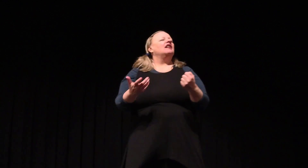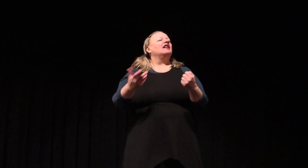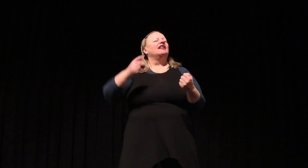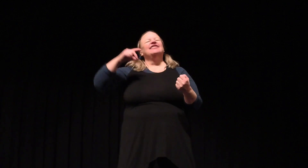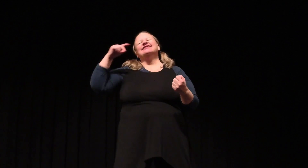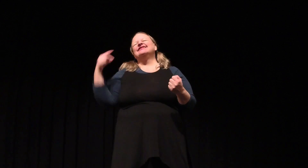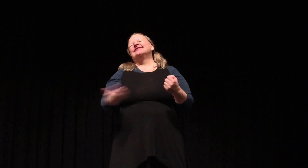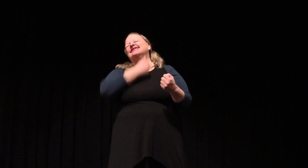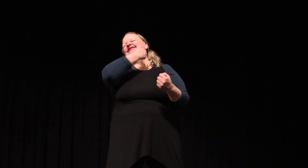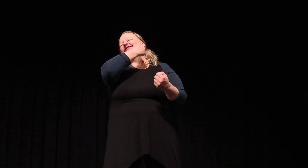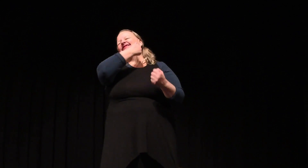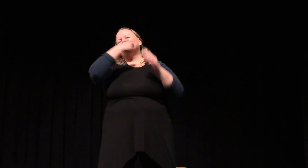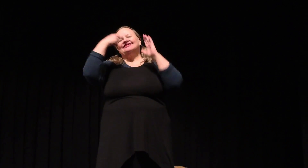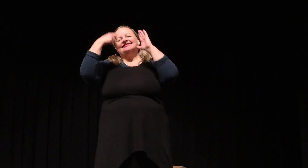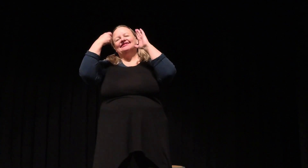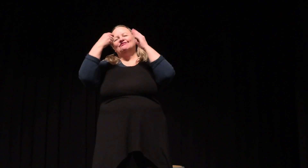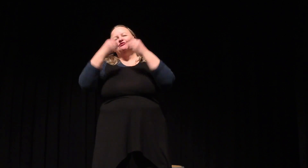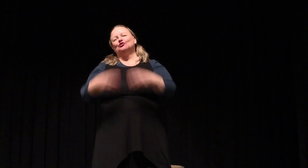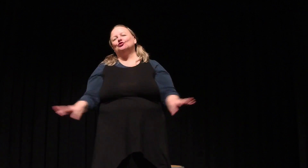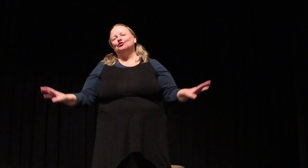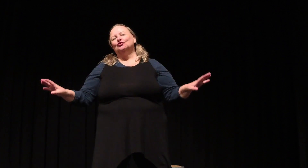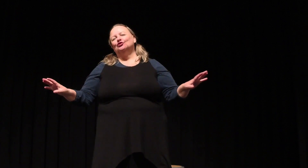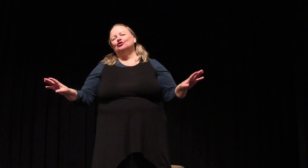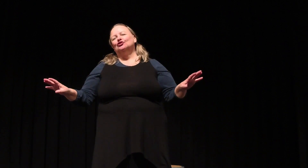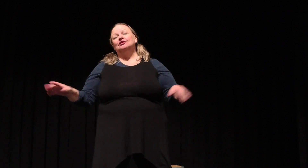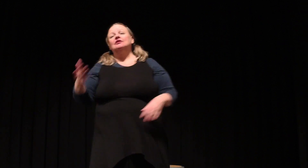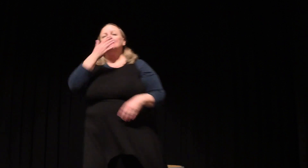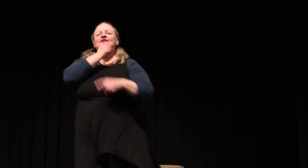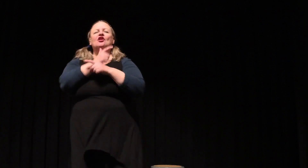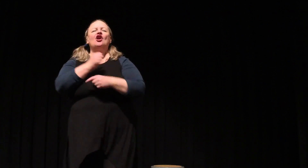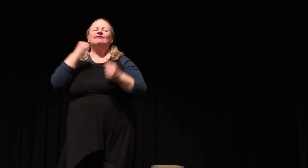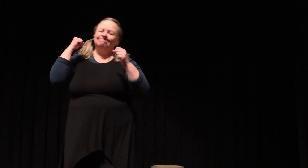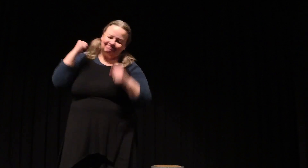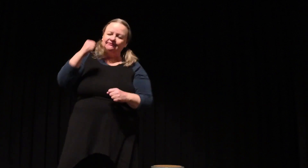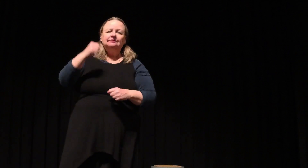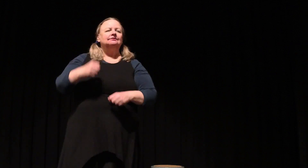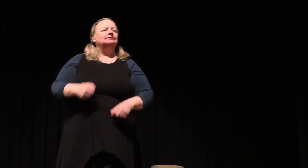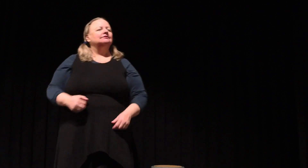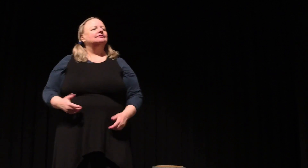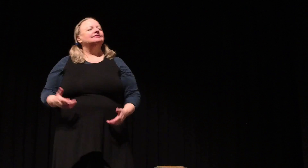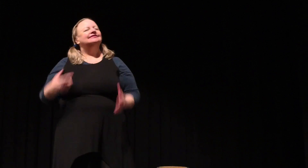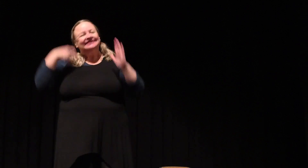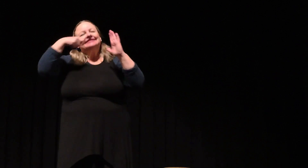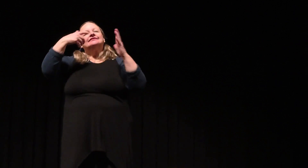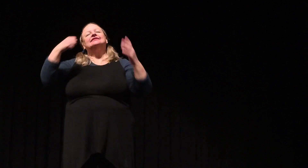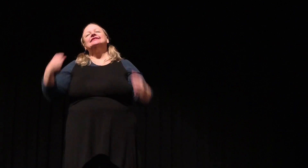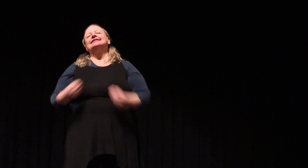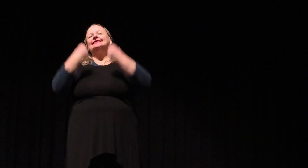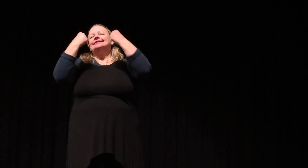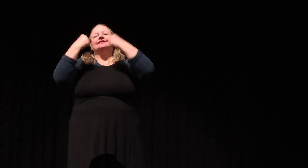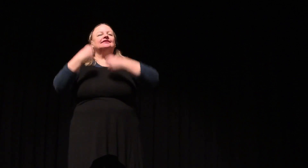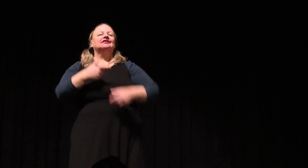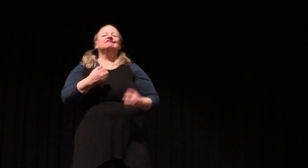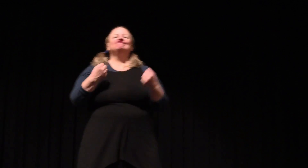suit pour traverser la rue. Donc, on a manqué le moment, on aurait pu filmer